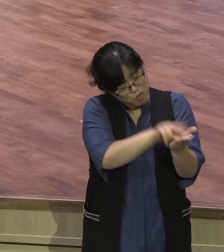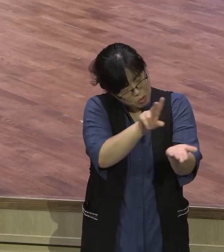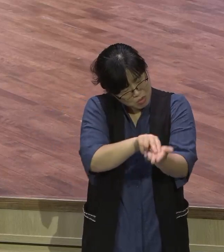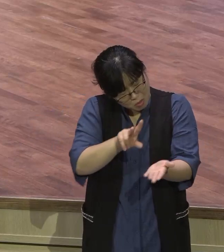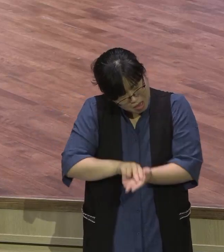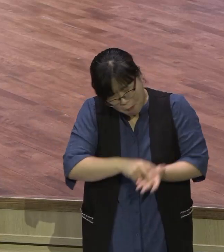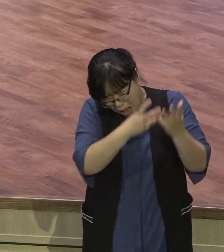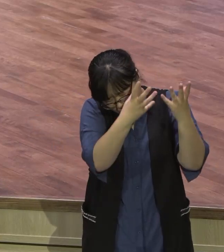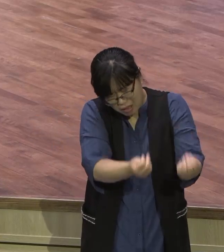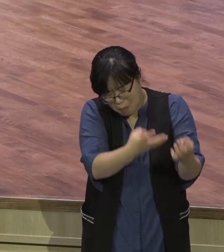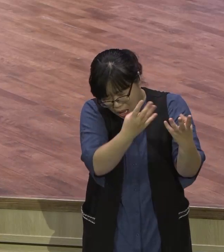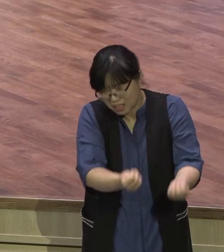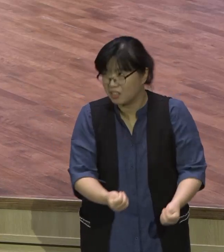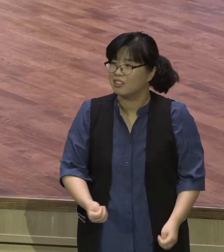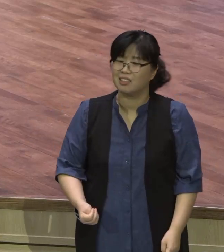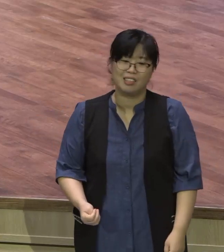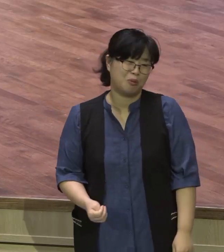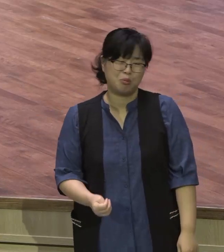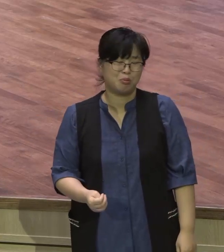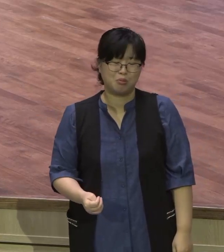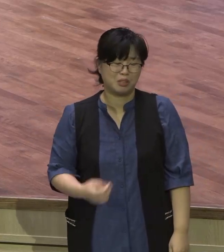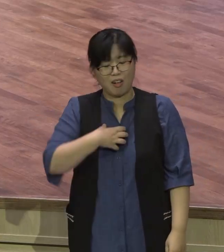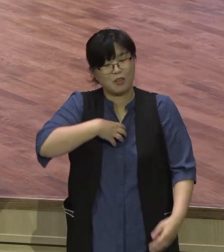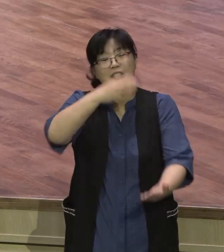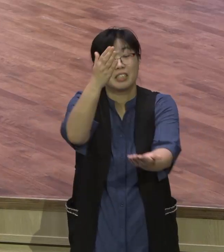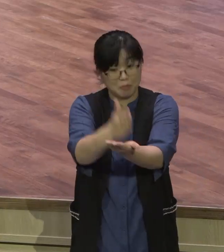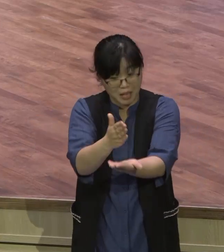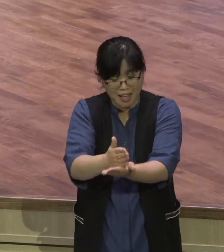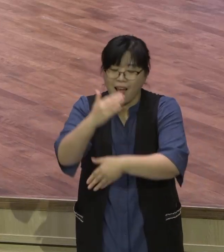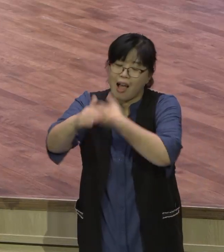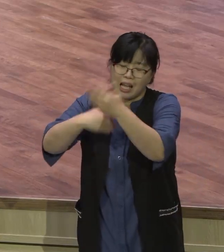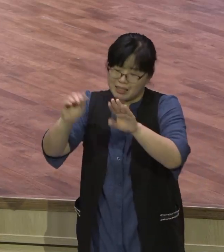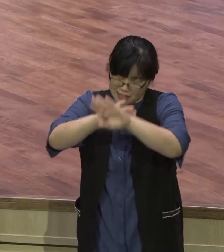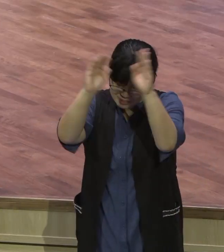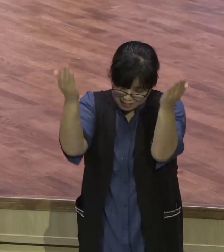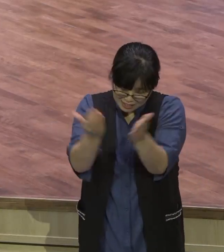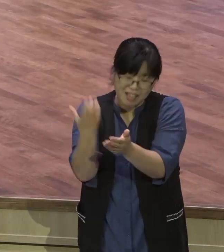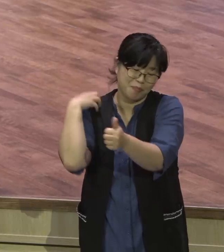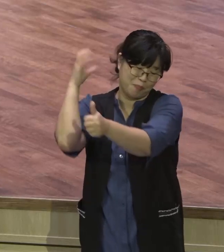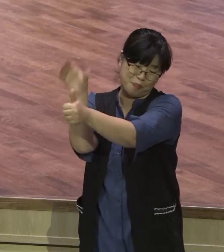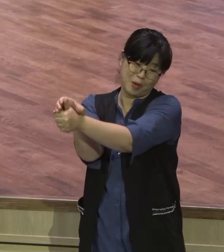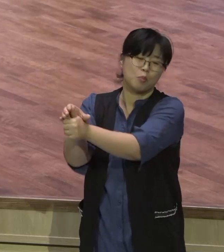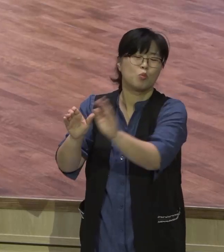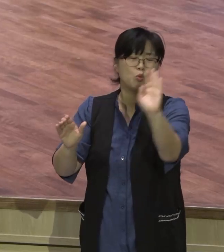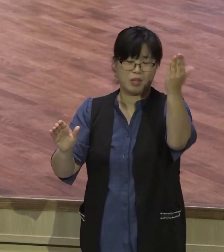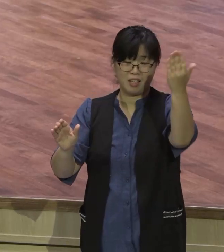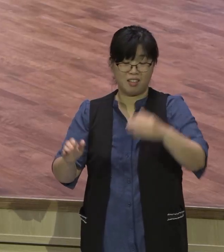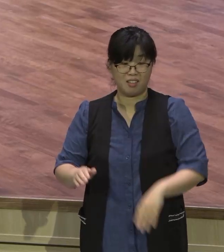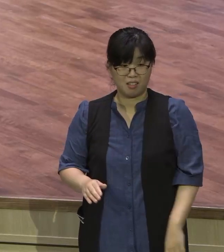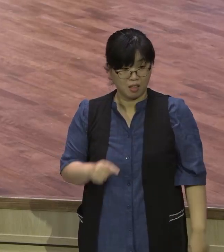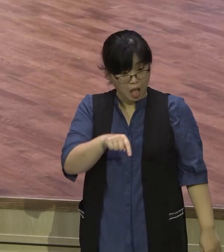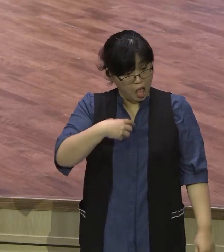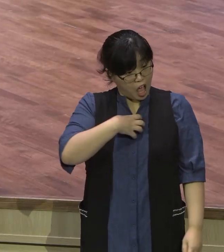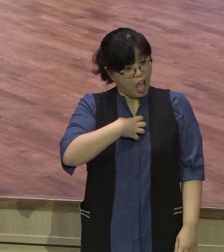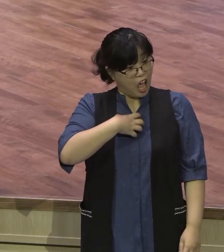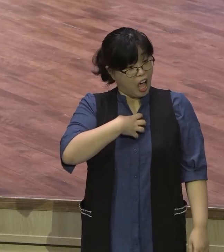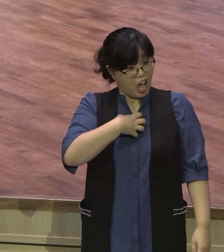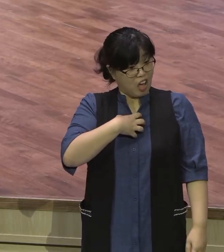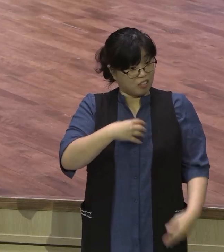회복돼요 모든 염려 걱정 무거운 지금 다 하나님한테 책임져 주신다고 여러분 걱정한다고 해결됩니까